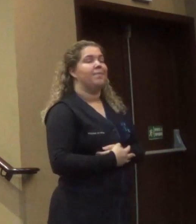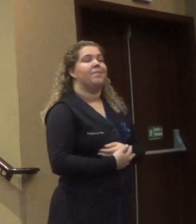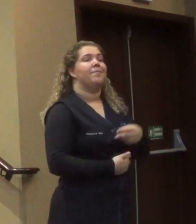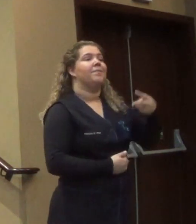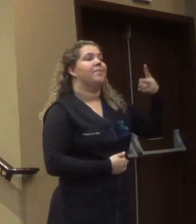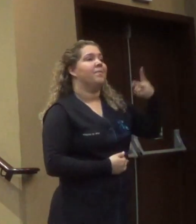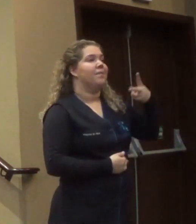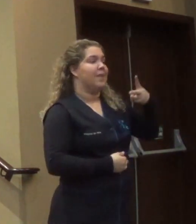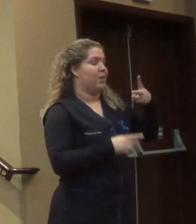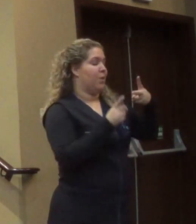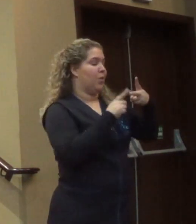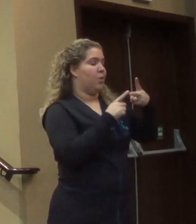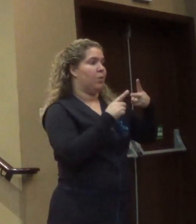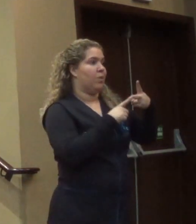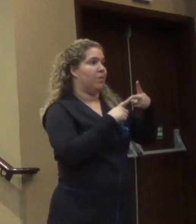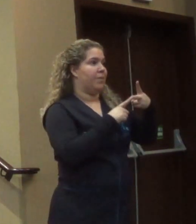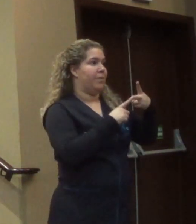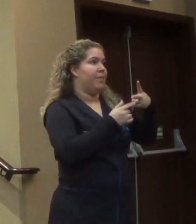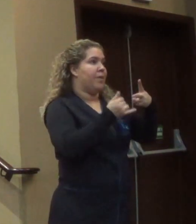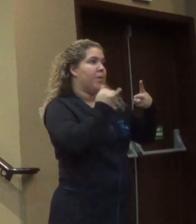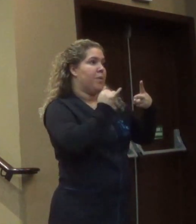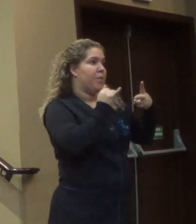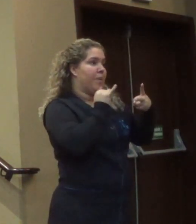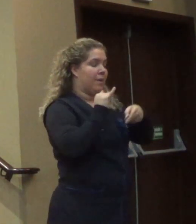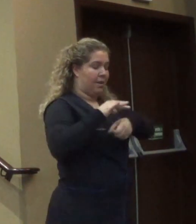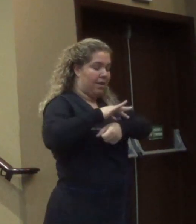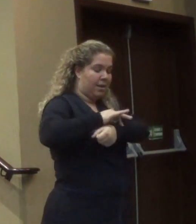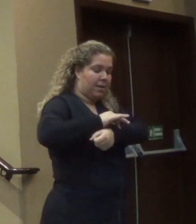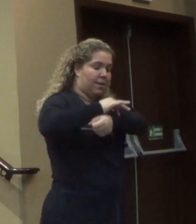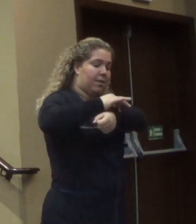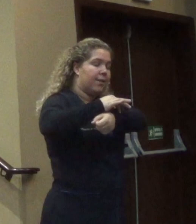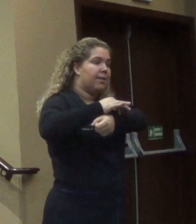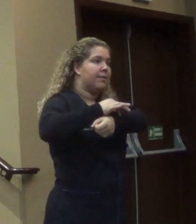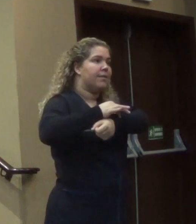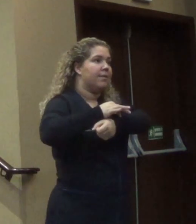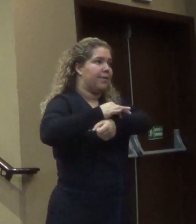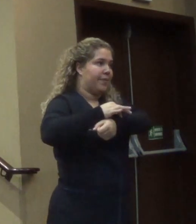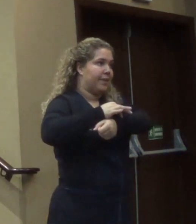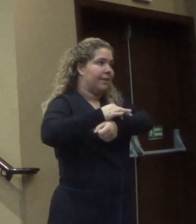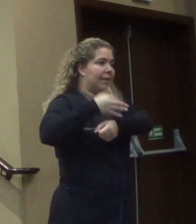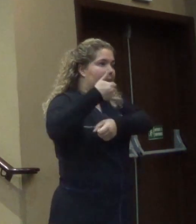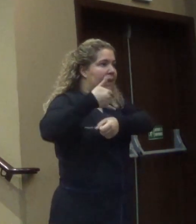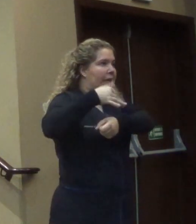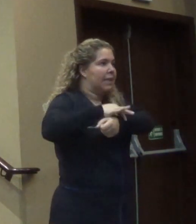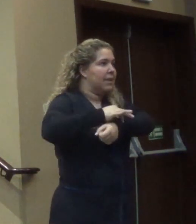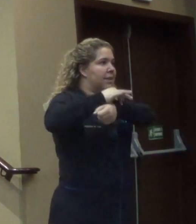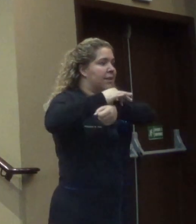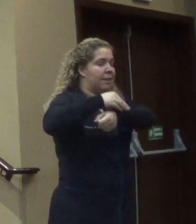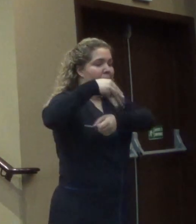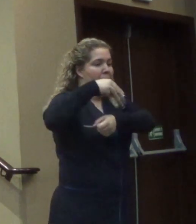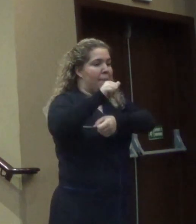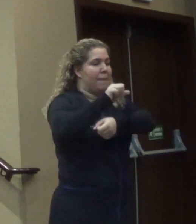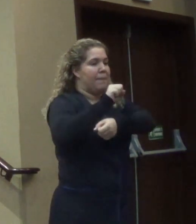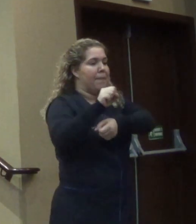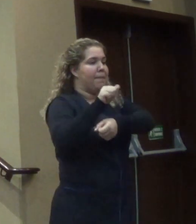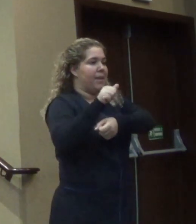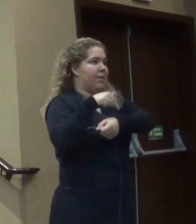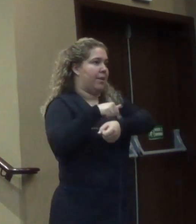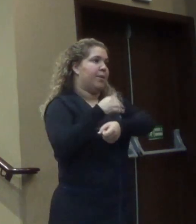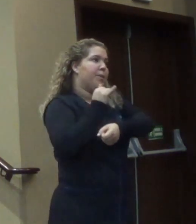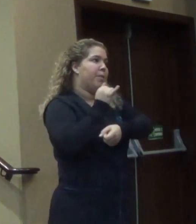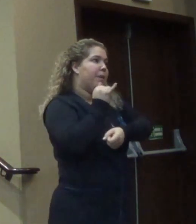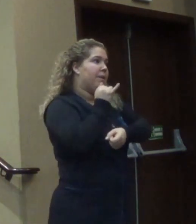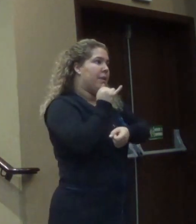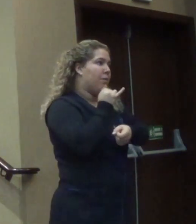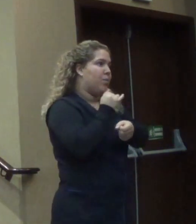Segundo, índice de massa corporal entre 18,5 e 25, ou seja, os que não estão acima do peso. Quantos